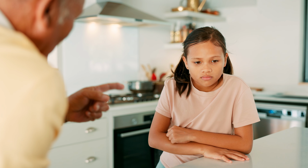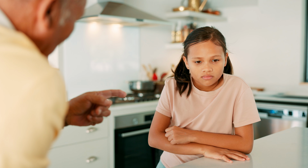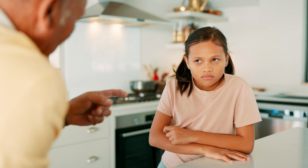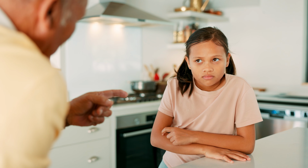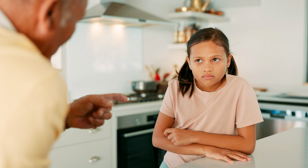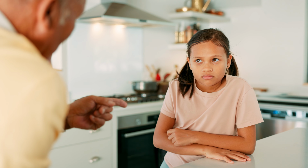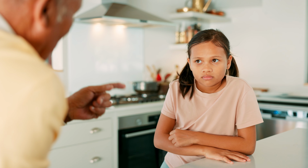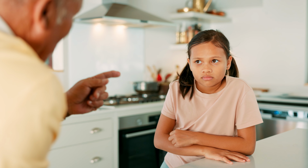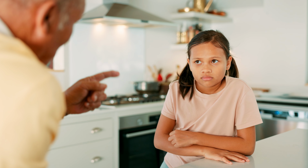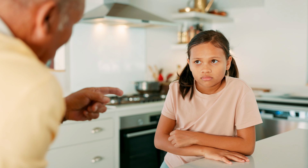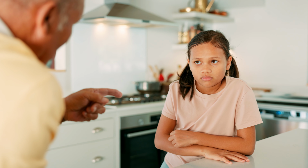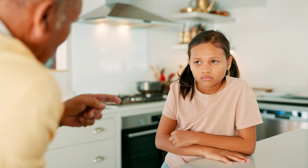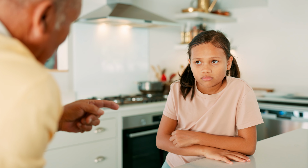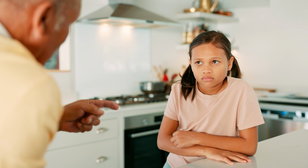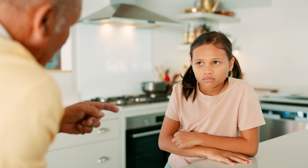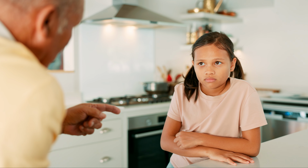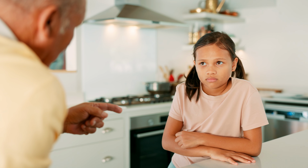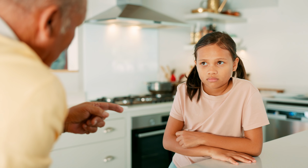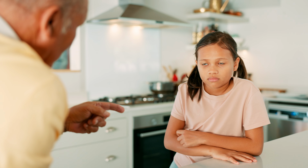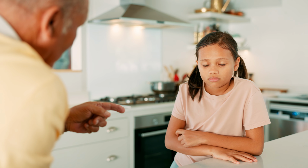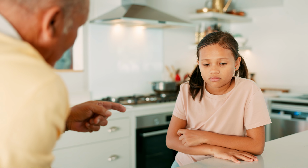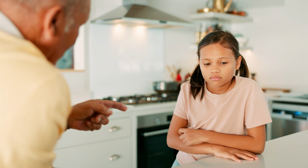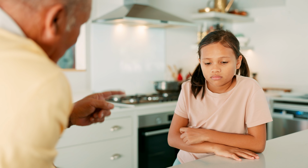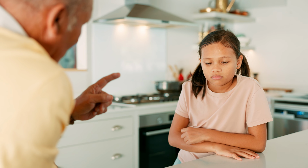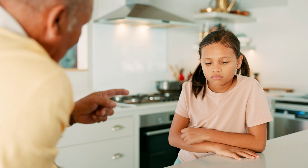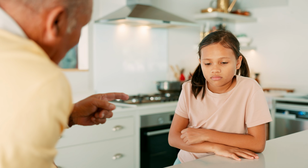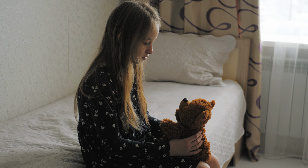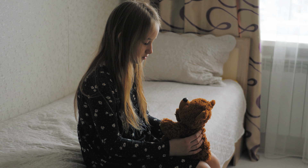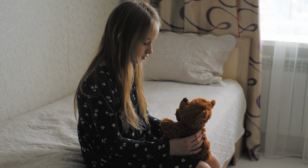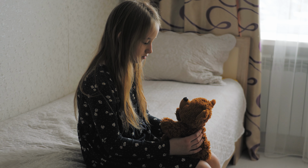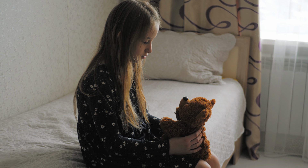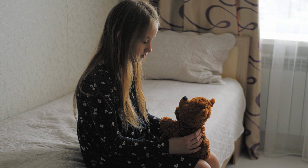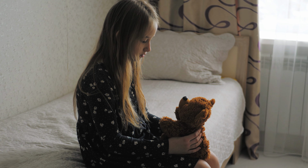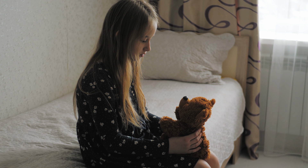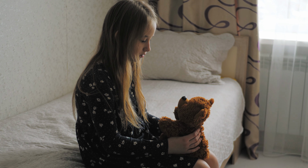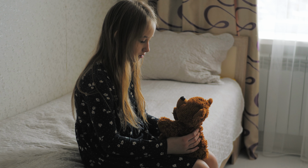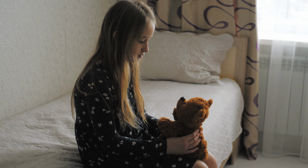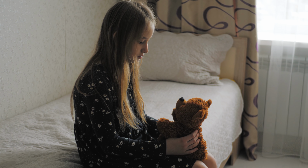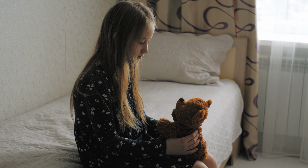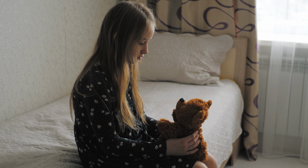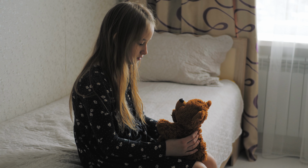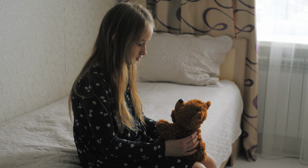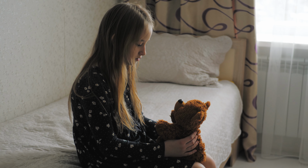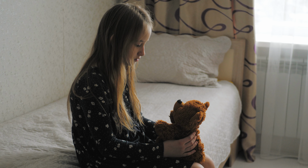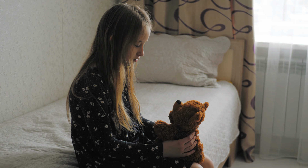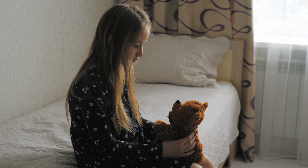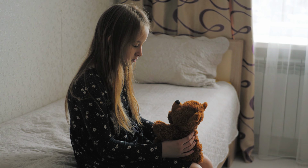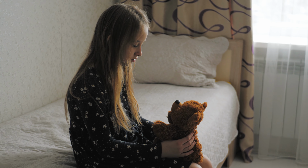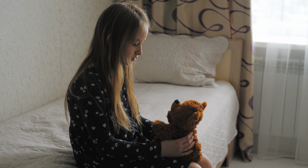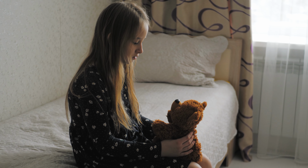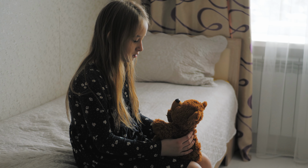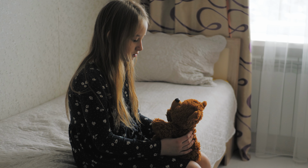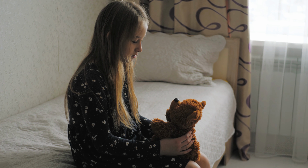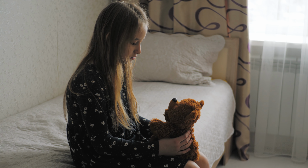des signes est bannie dans de nombreuses écoles, considérée comme un obstacle à l'intégration. Résultat, des générations entières de sourds